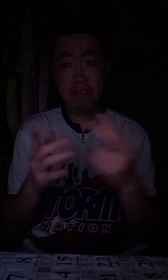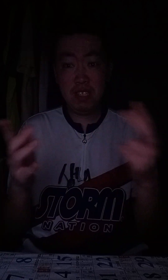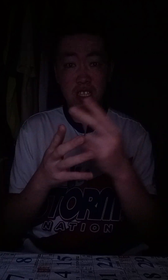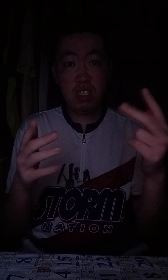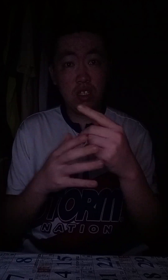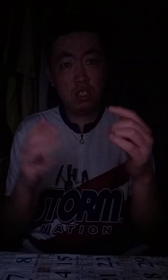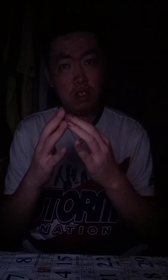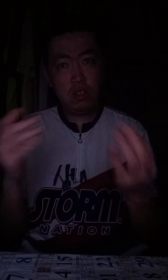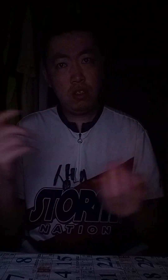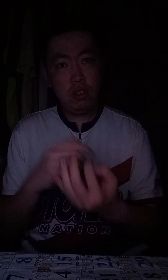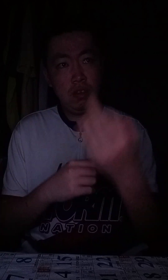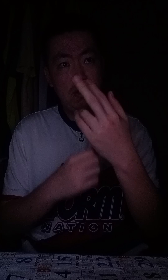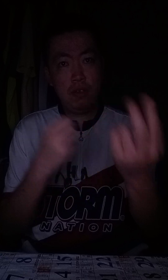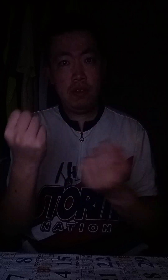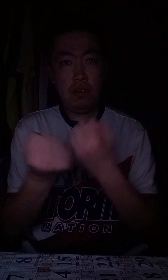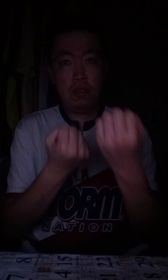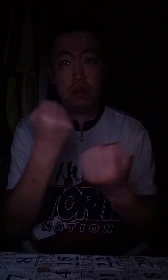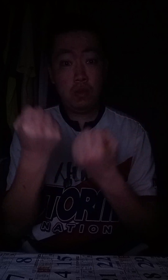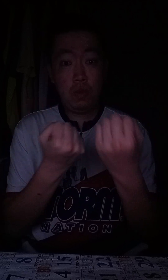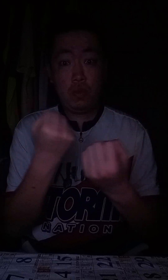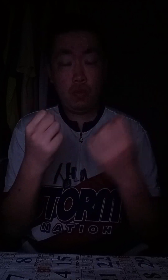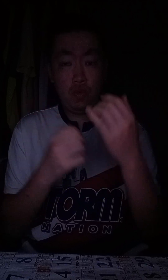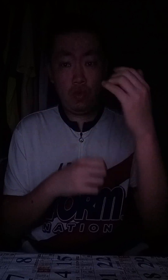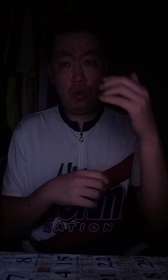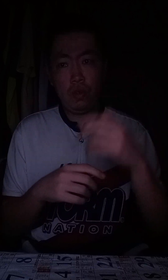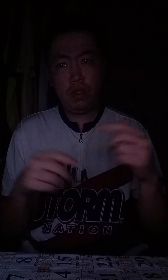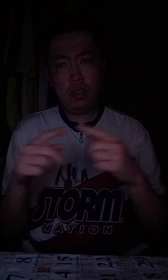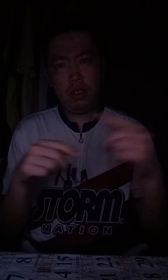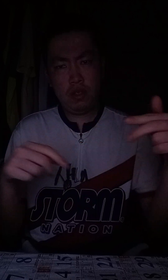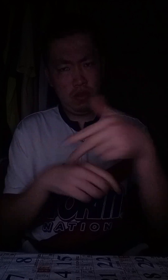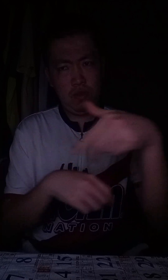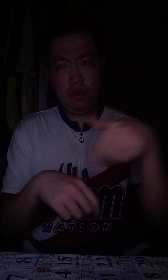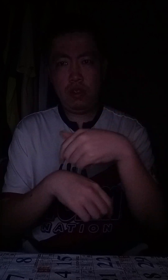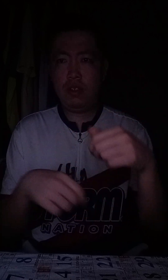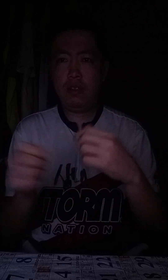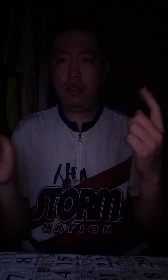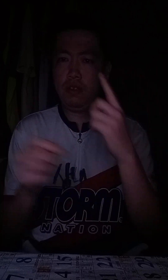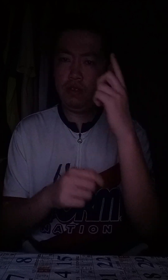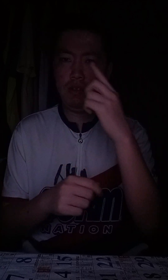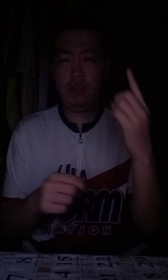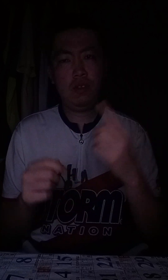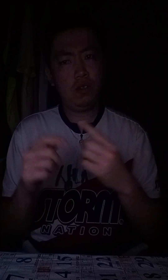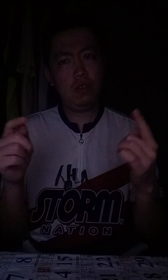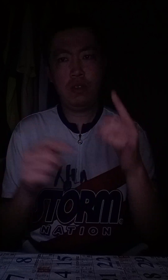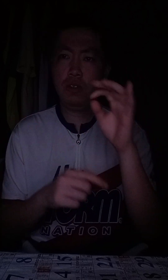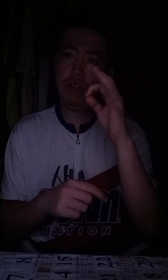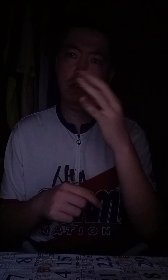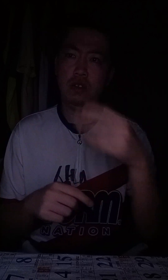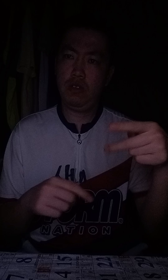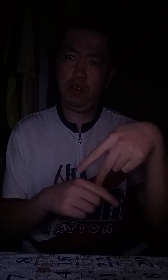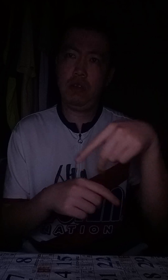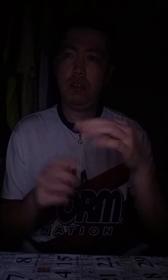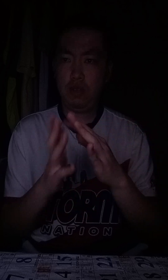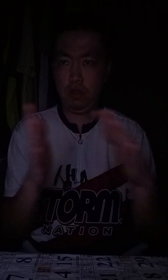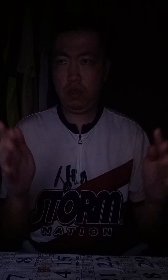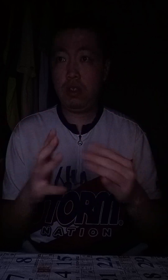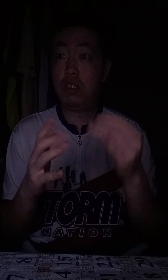차들 사이에서 자전거가 나오는 순간 사고가 난 걸로 파악됐는데 경찰은 그 버스가 제한 속도를